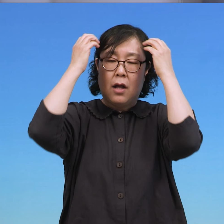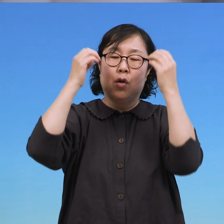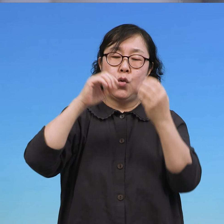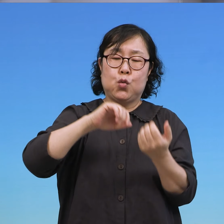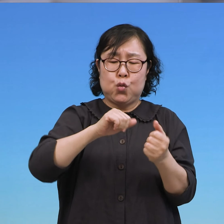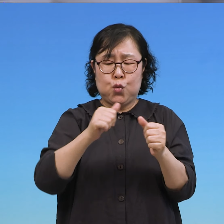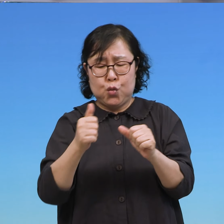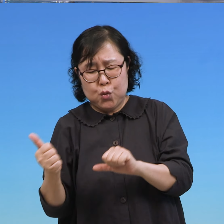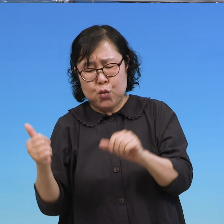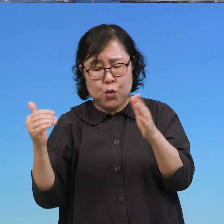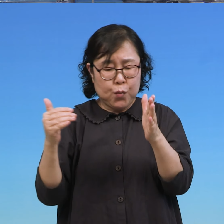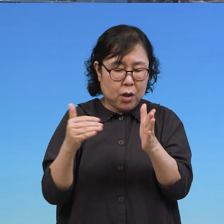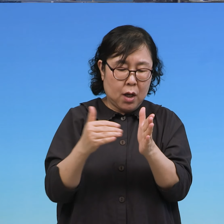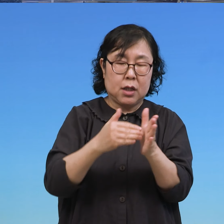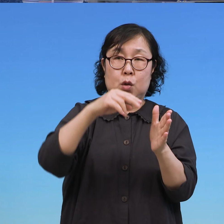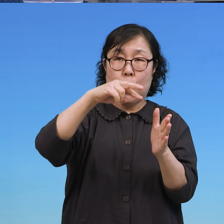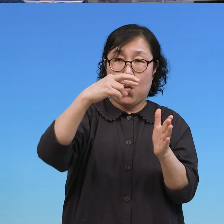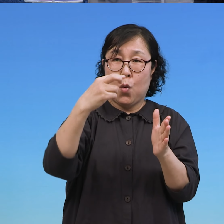하물며 죽음조차